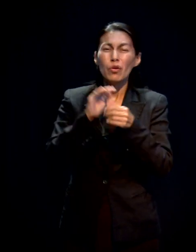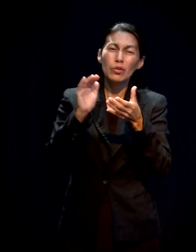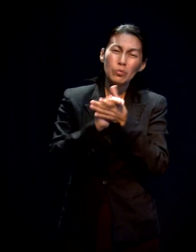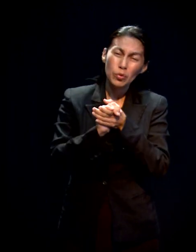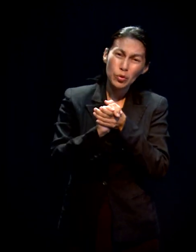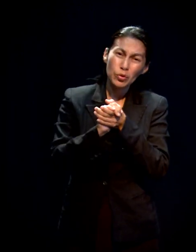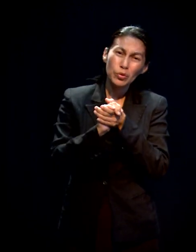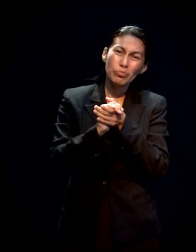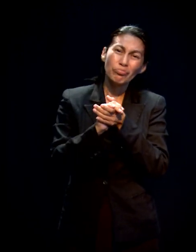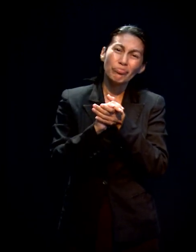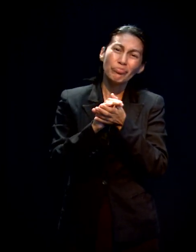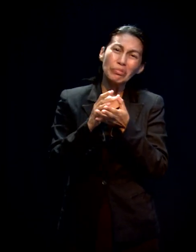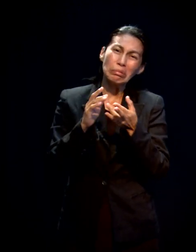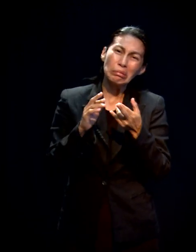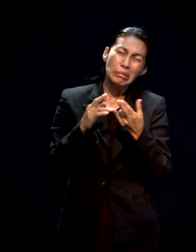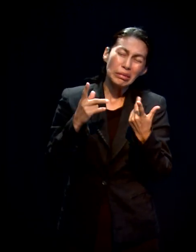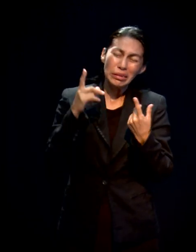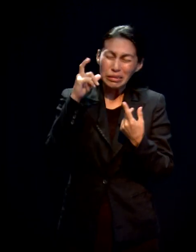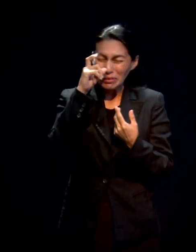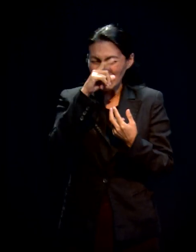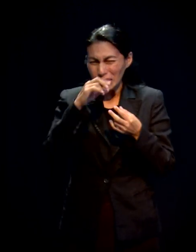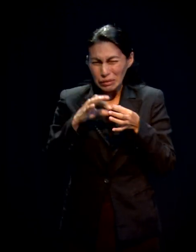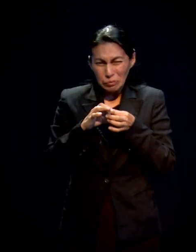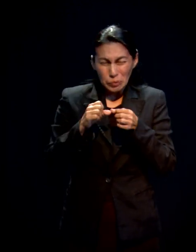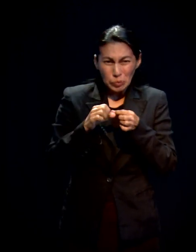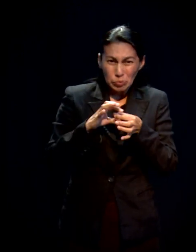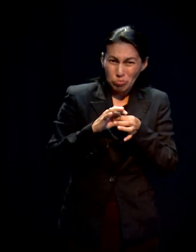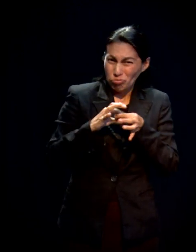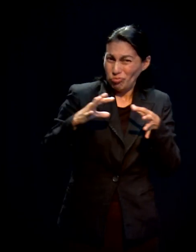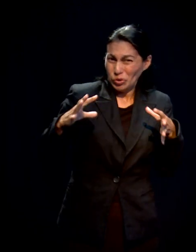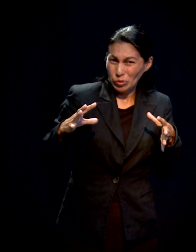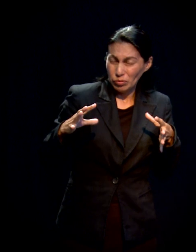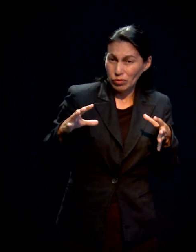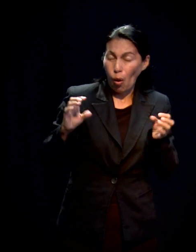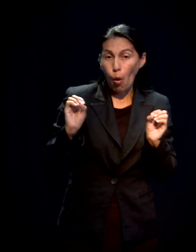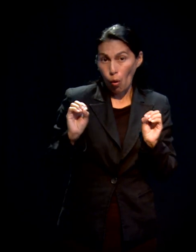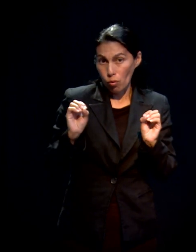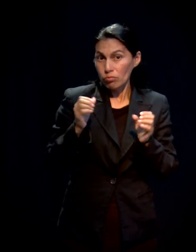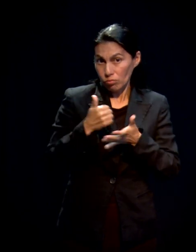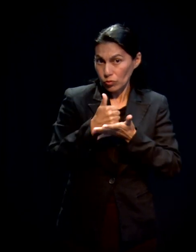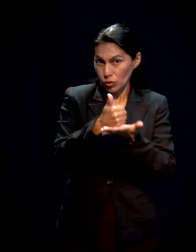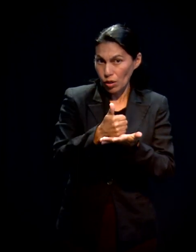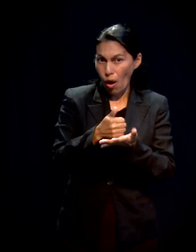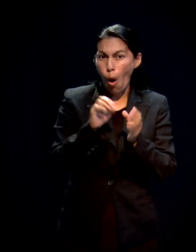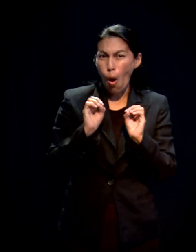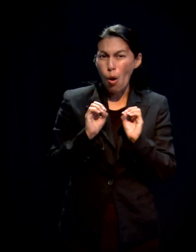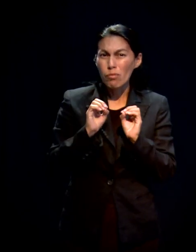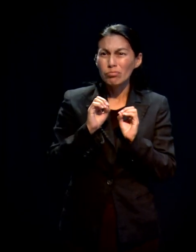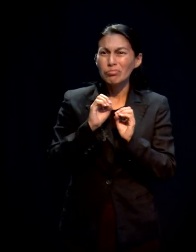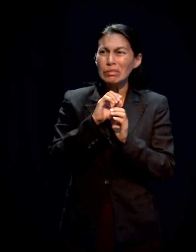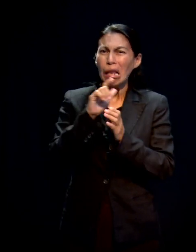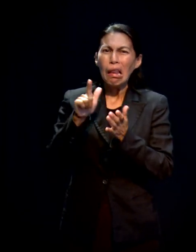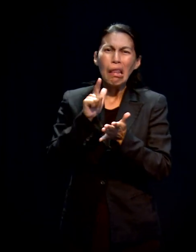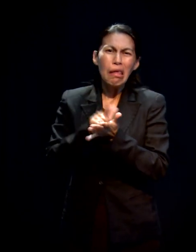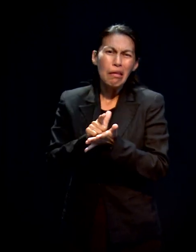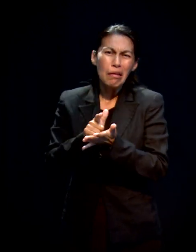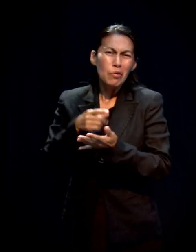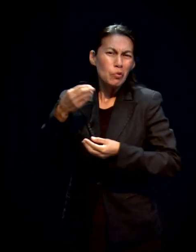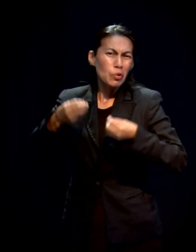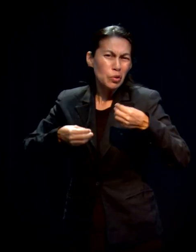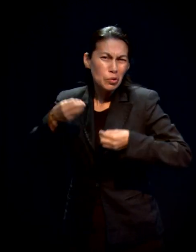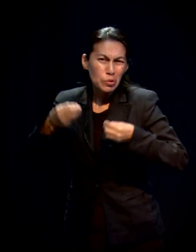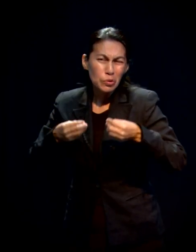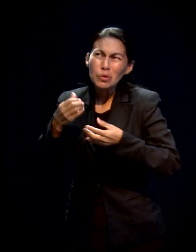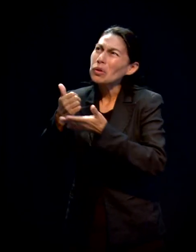esposo quizás le pediría liberación ante un litigio legal quizá